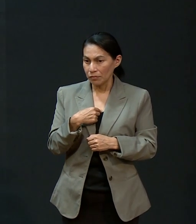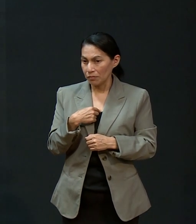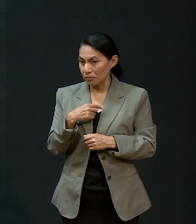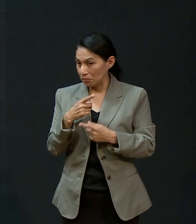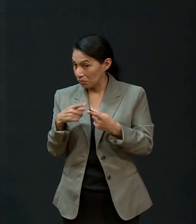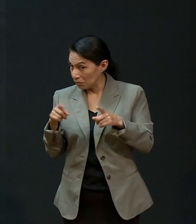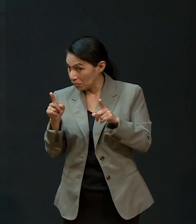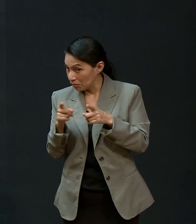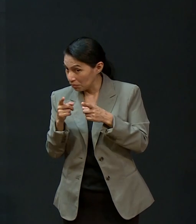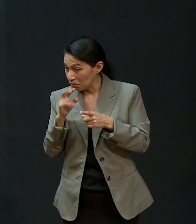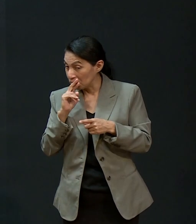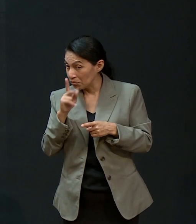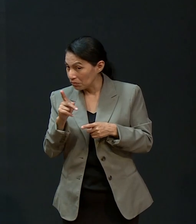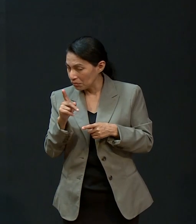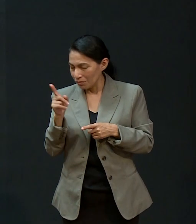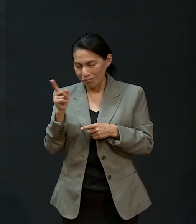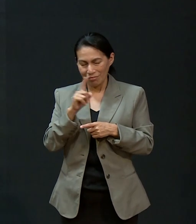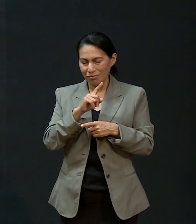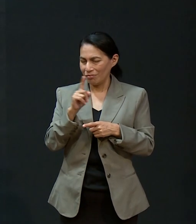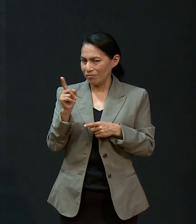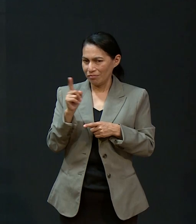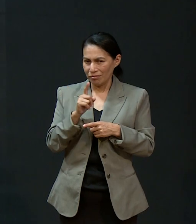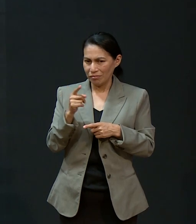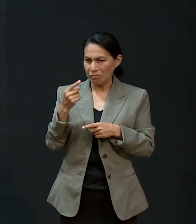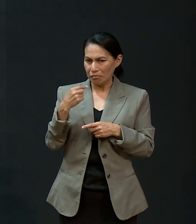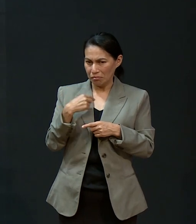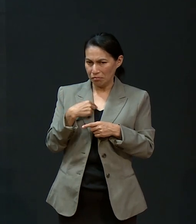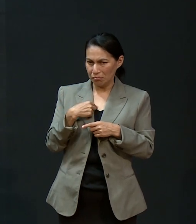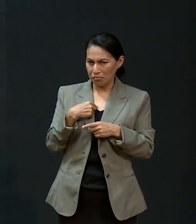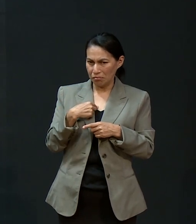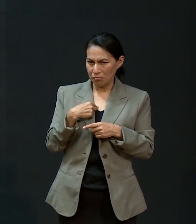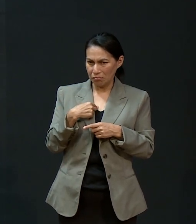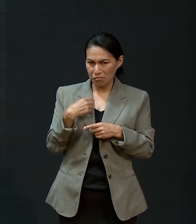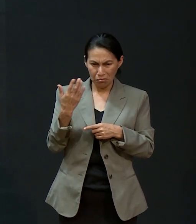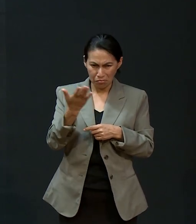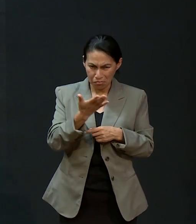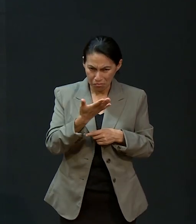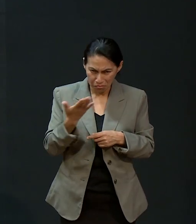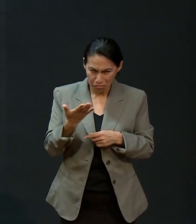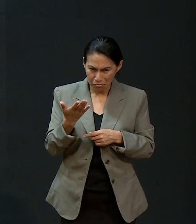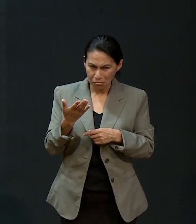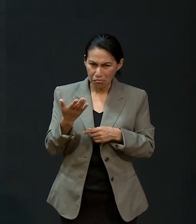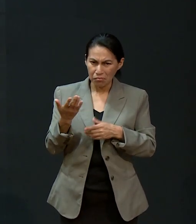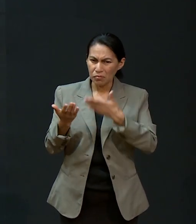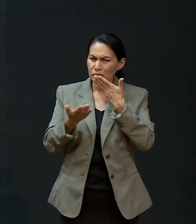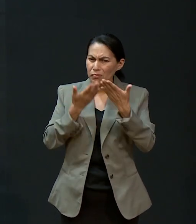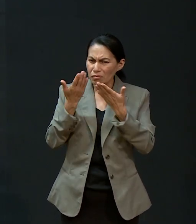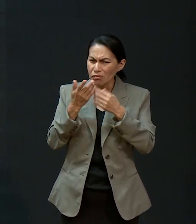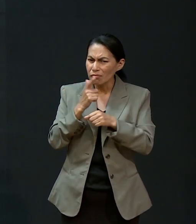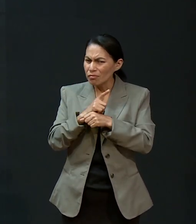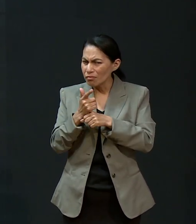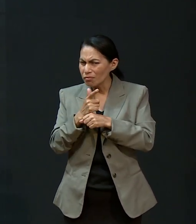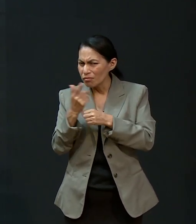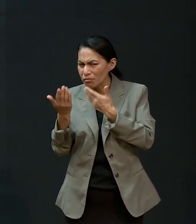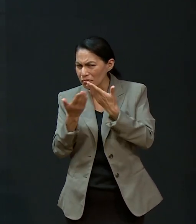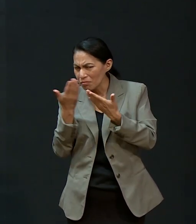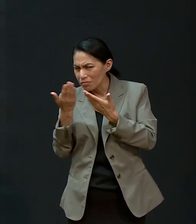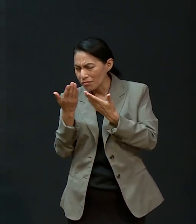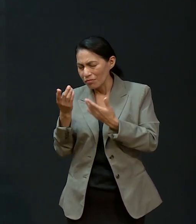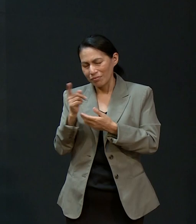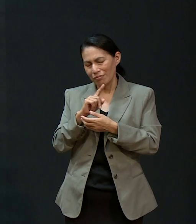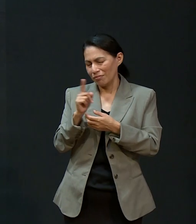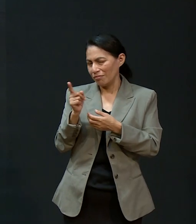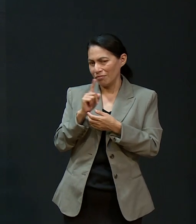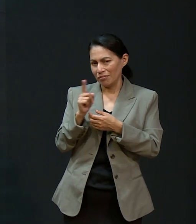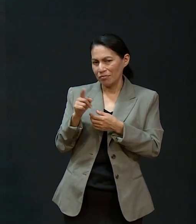músico ni tampoco tengo todo lo que uno puede tener cuando está estudiando esa